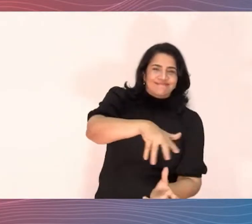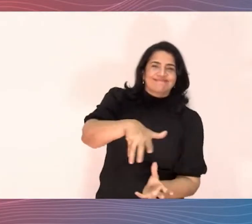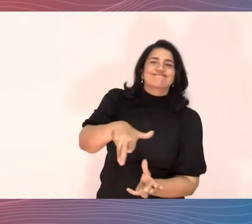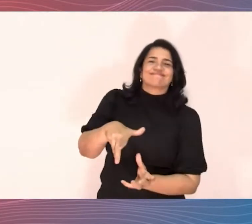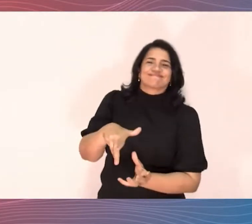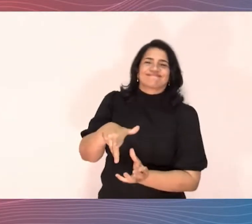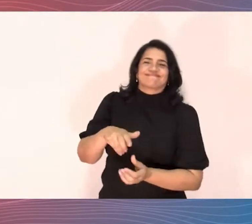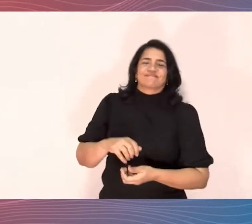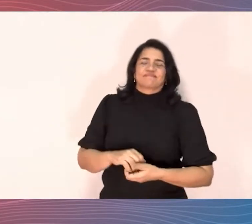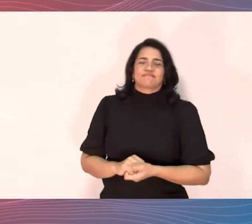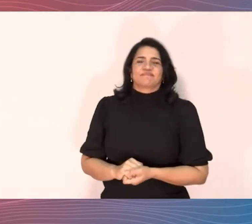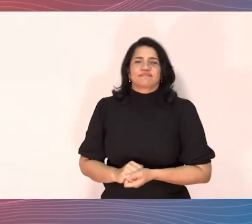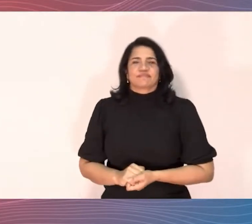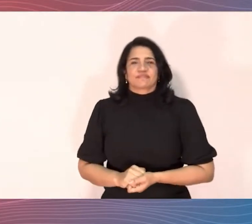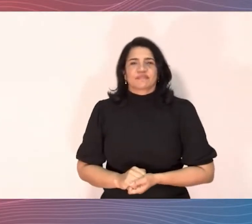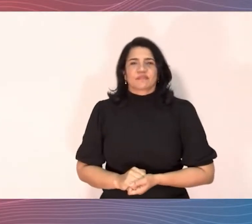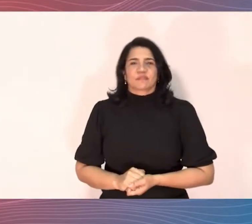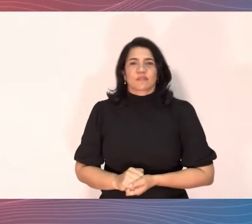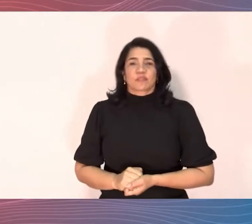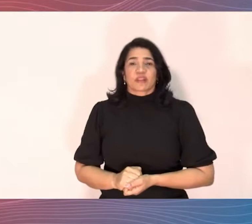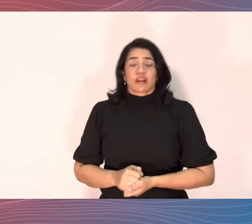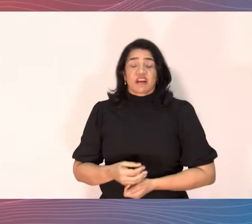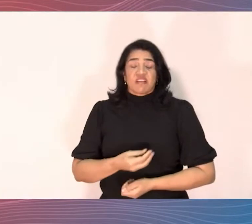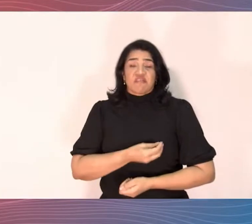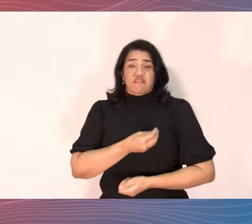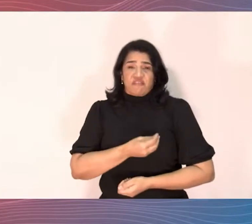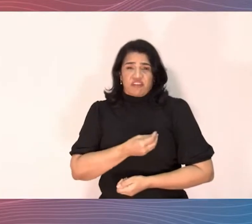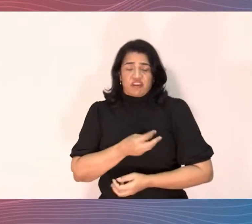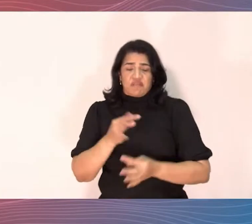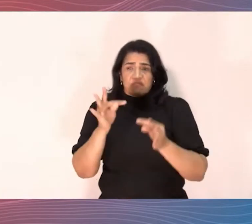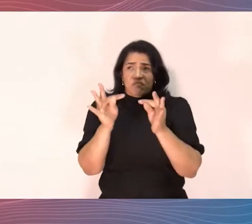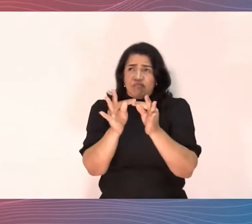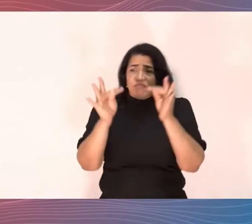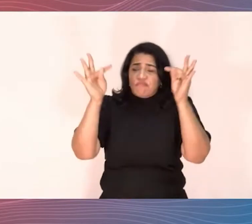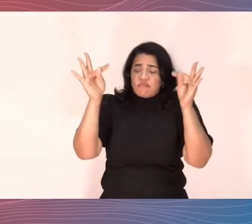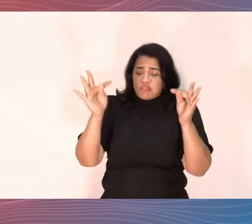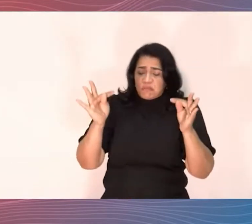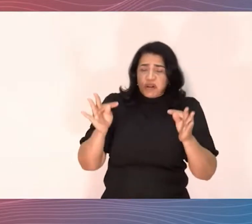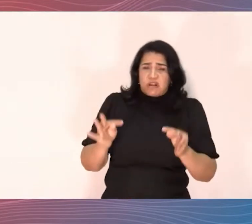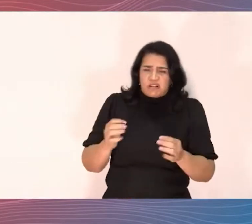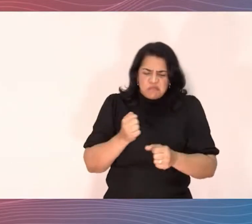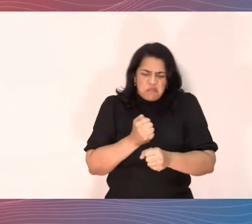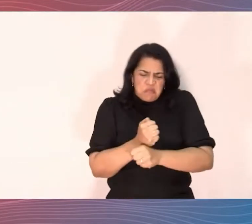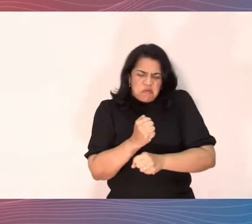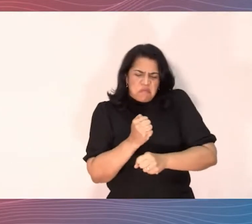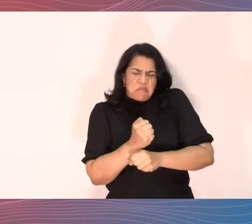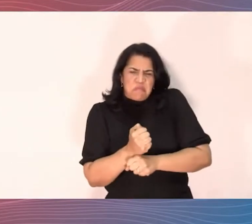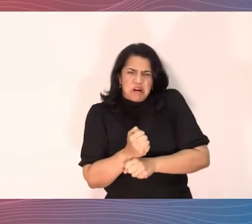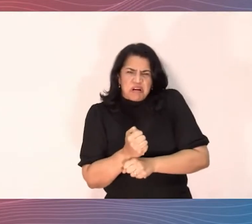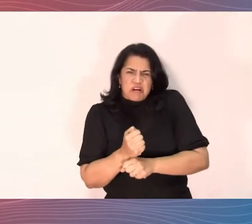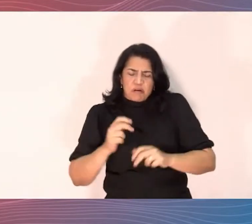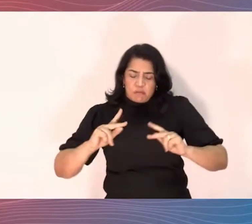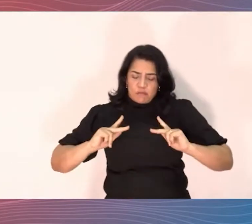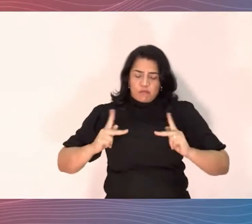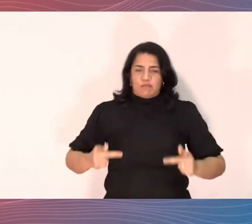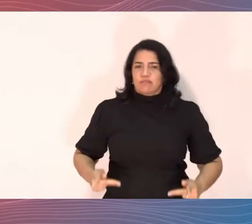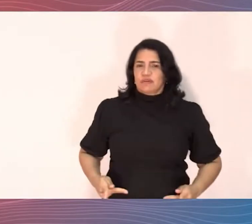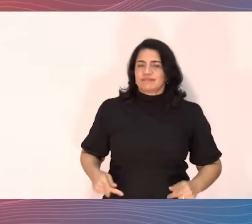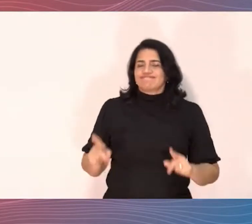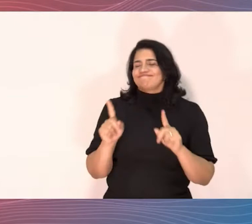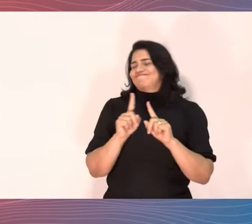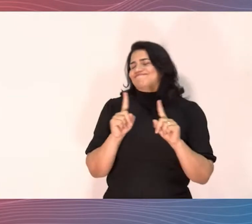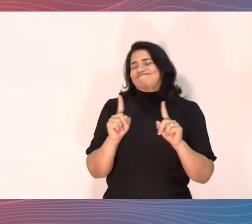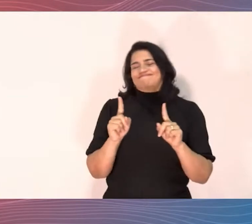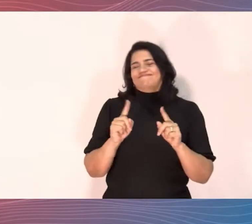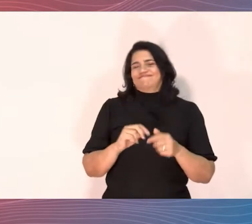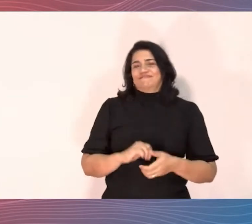E não habita em santuários feitos por mãos humanas. Isso quer dizer, nosso